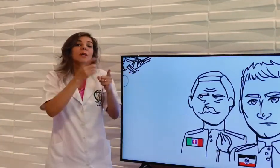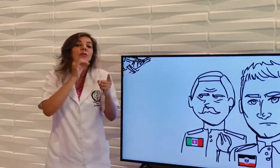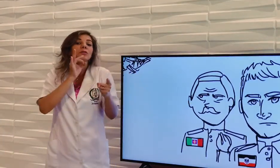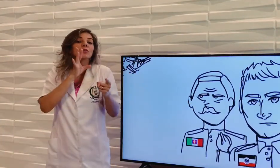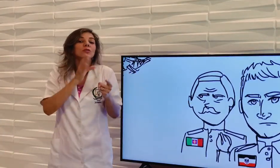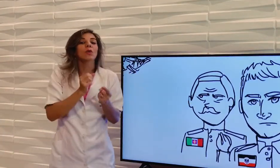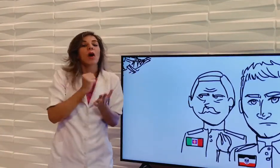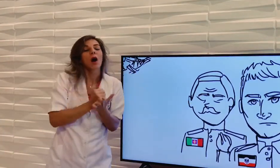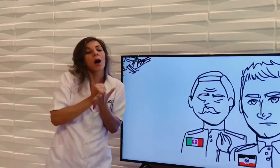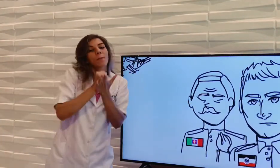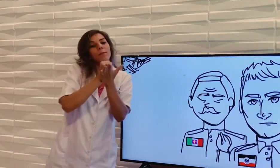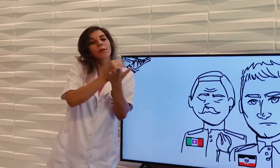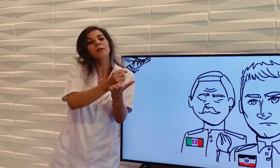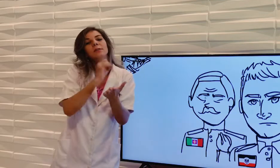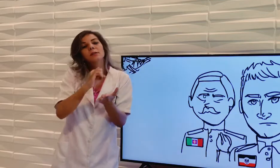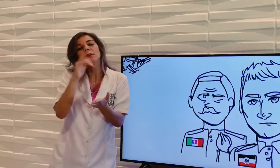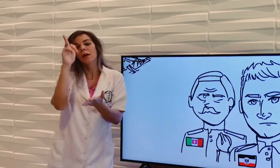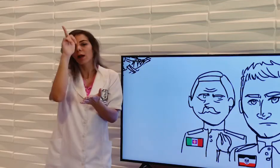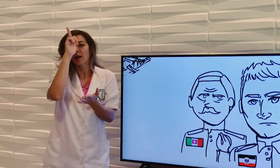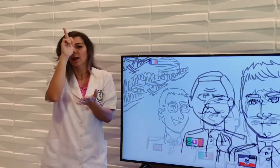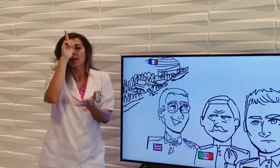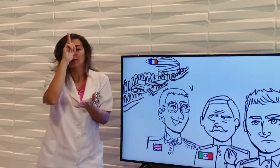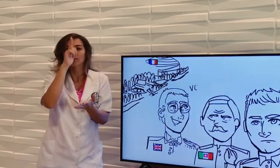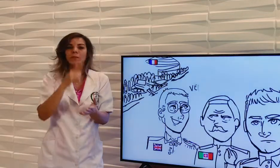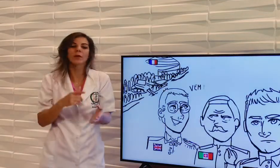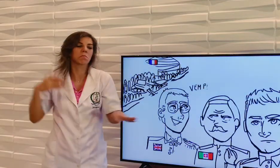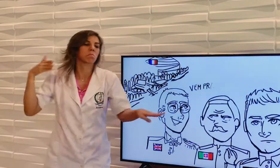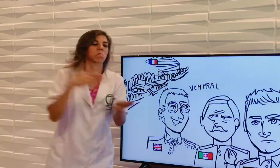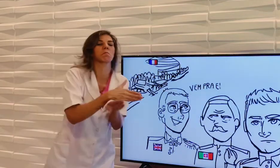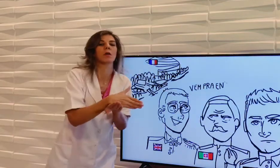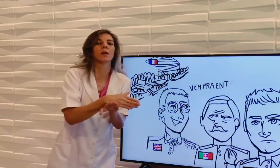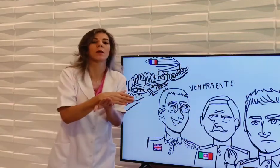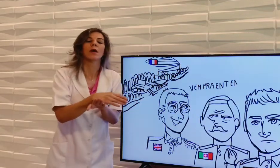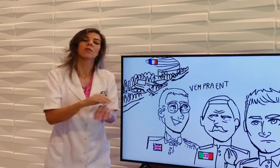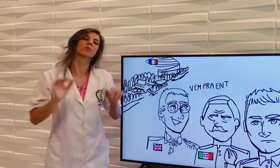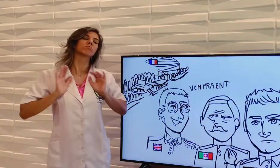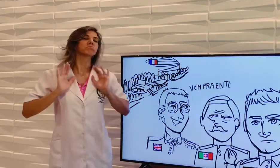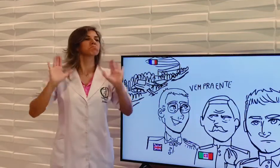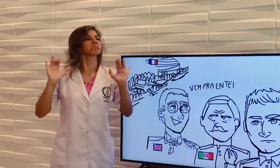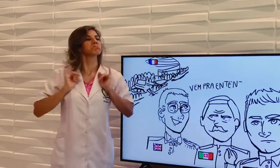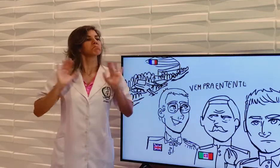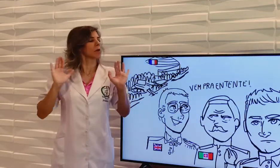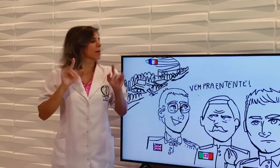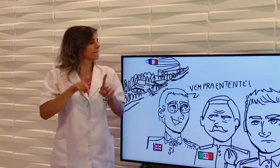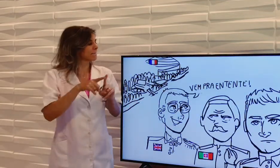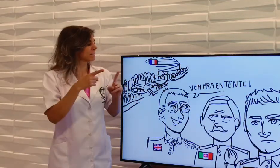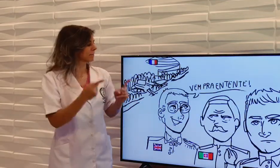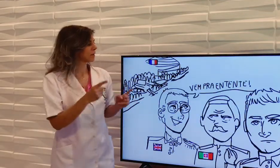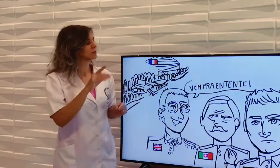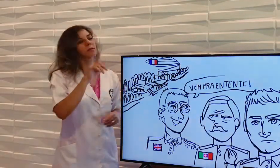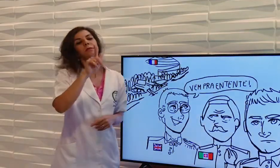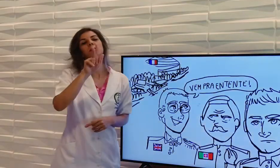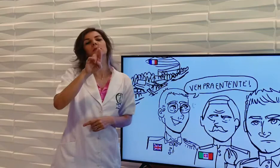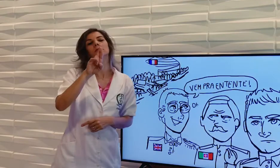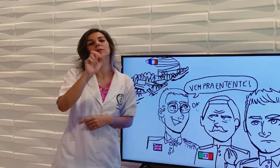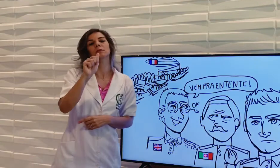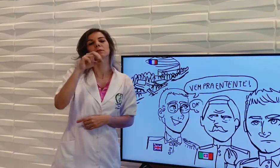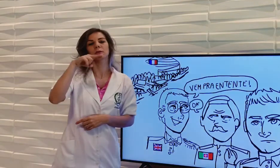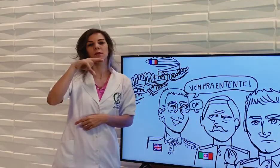fosse atacada. Então ela ficou bem neutra, até que a Grã-Bretanha ofereceu alguns territórios na Ásia e na África, que fez ela mudar de